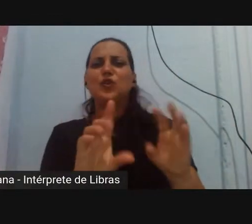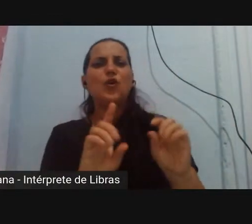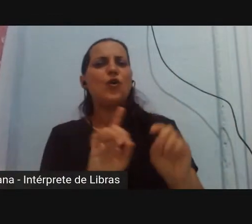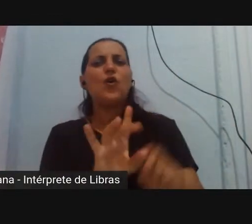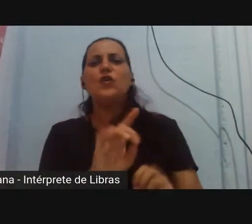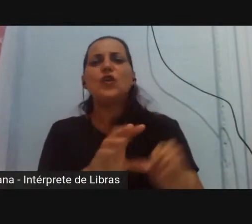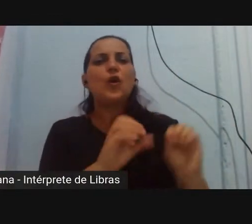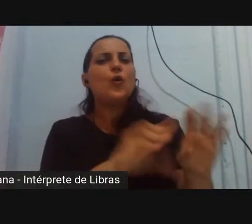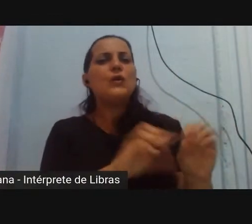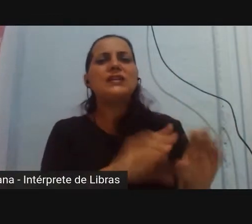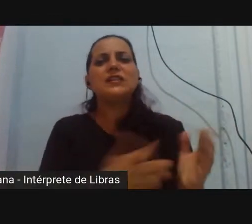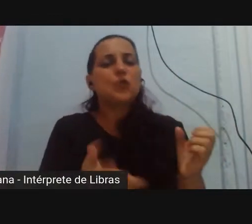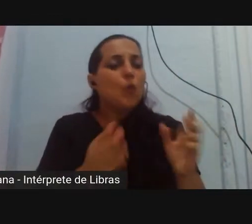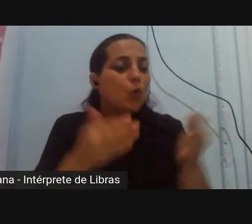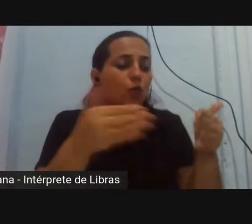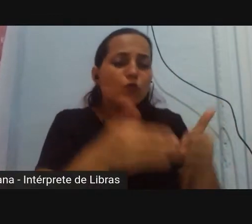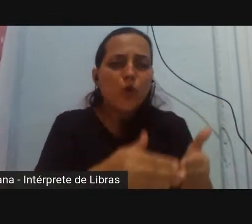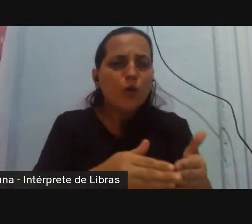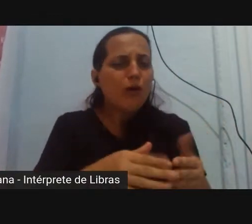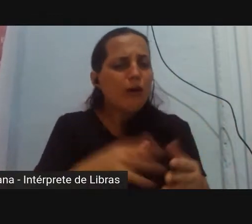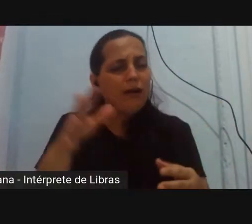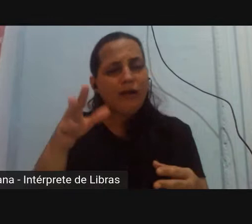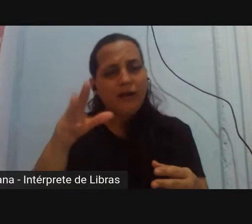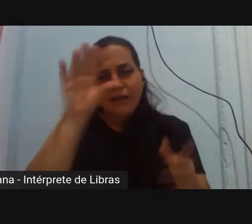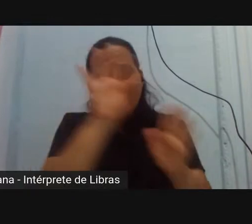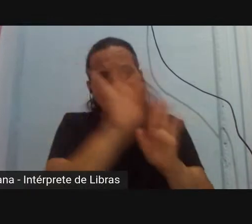absolutamente fora de contexto.